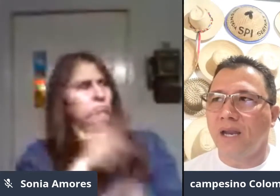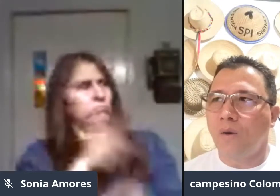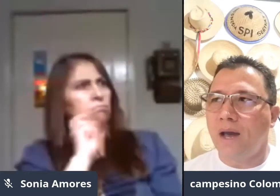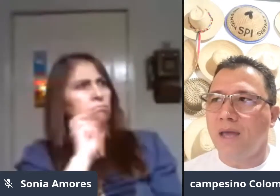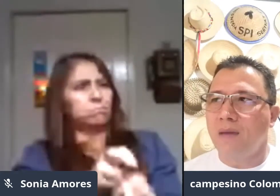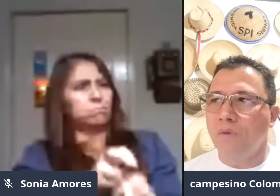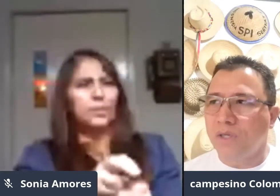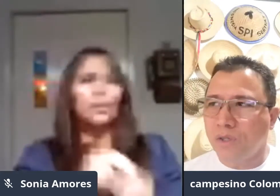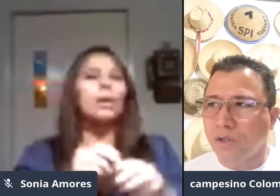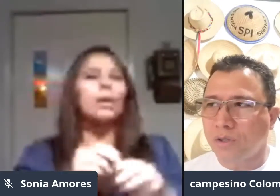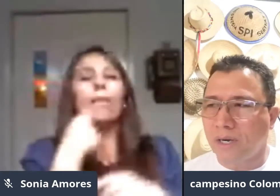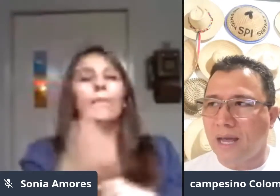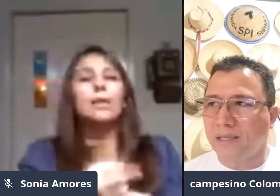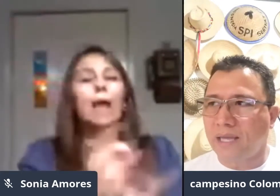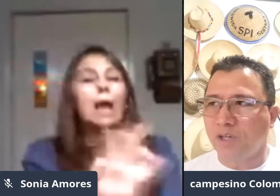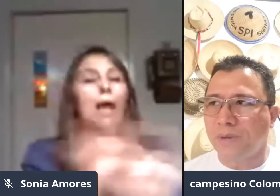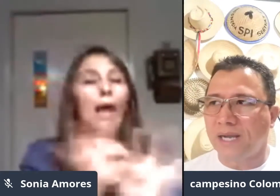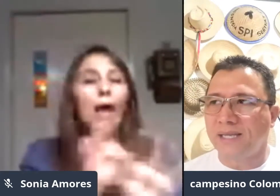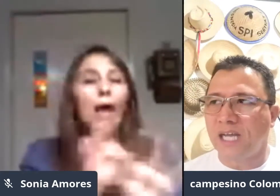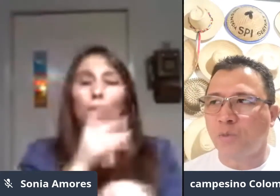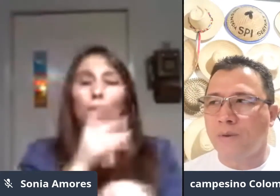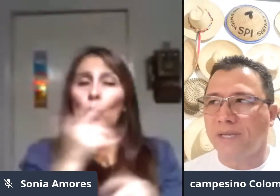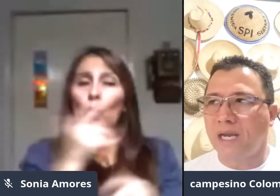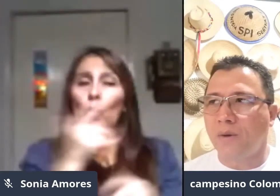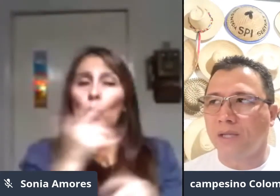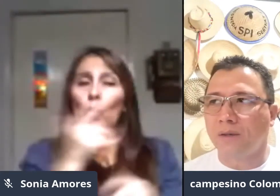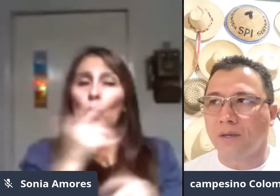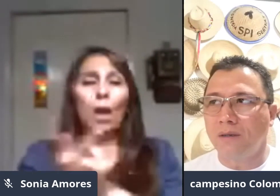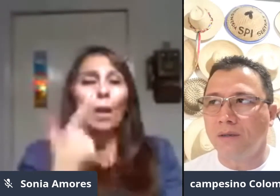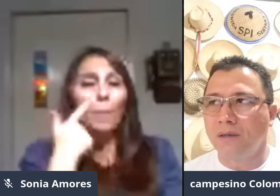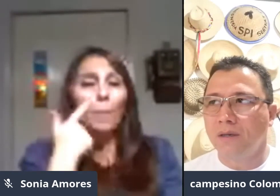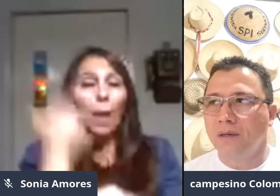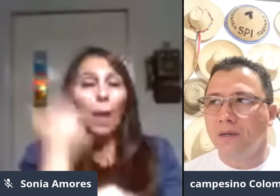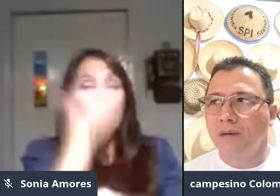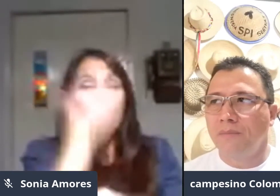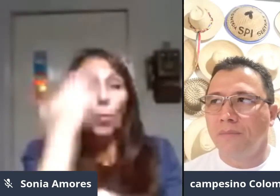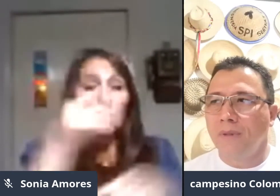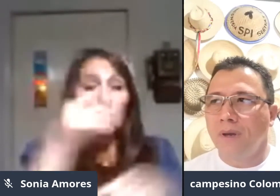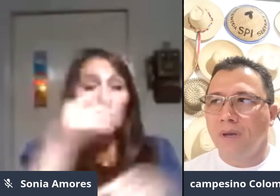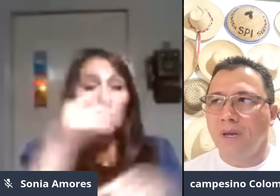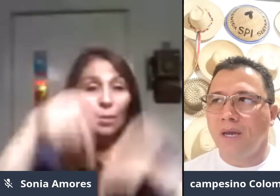dicen que no hay muchos reactivos para hacer las pruebas de laboratorio